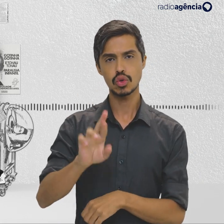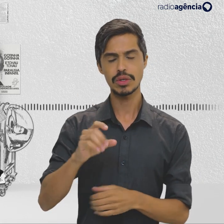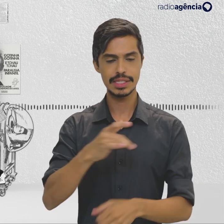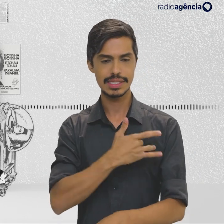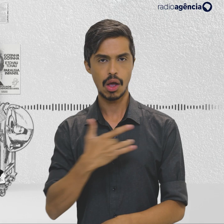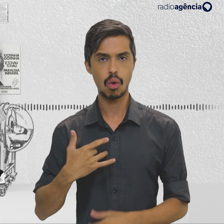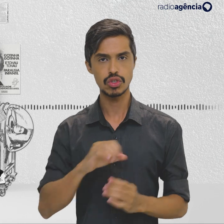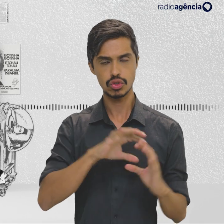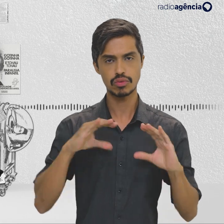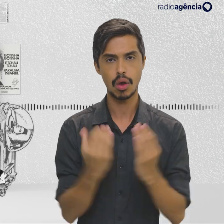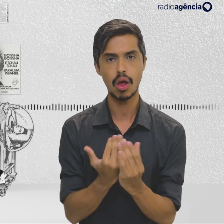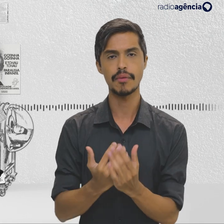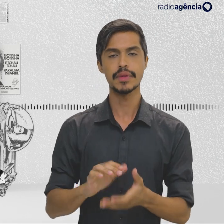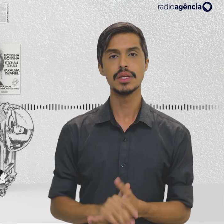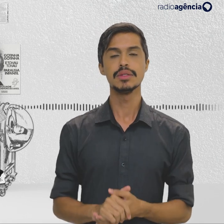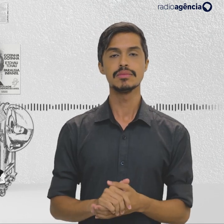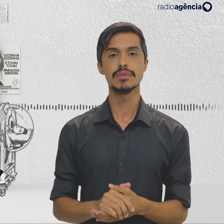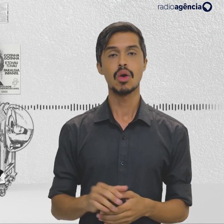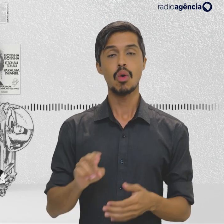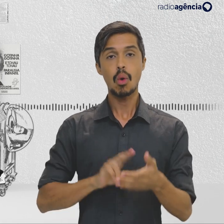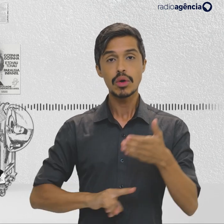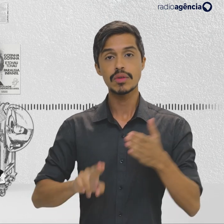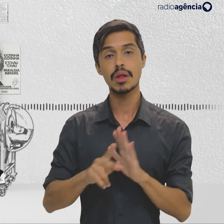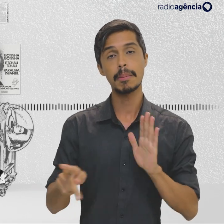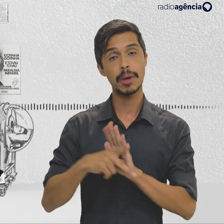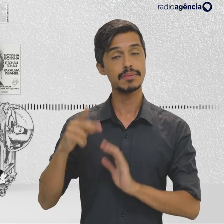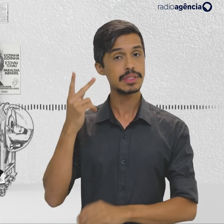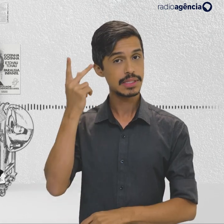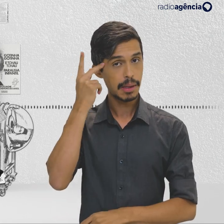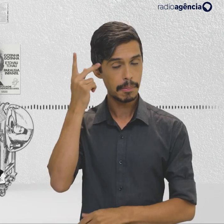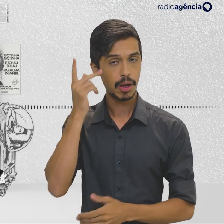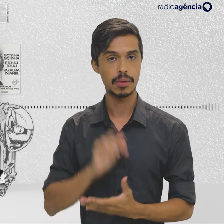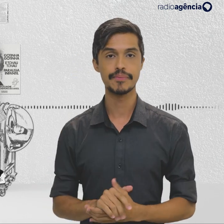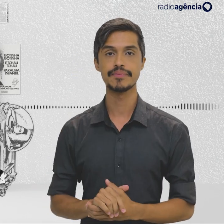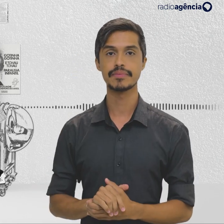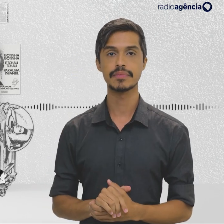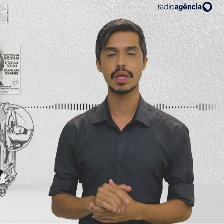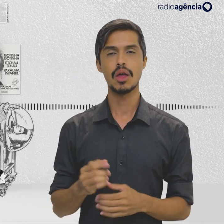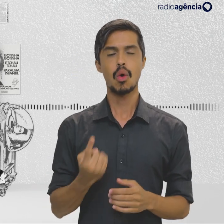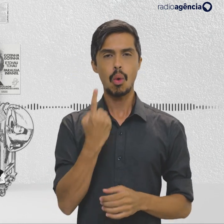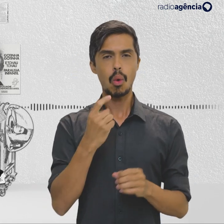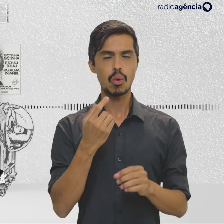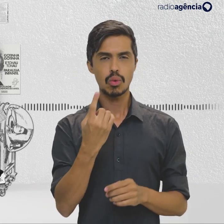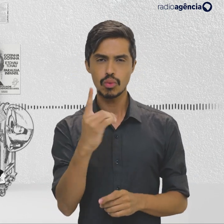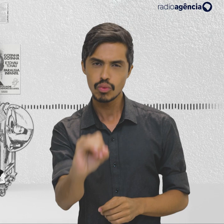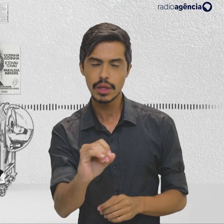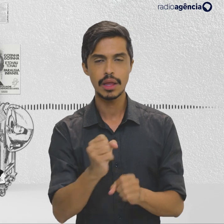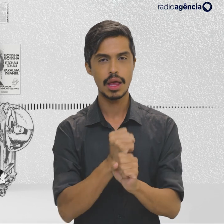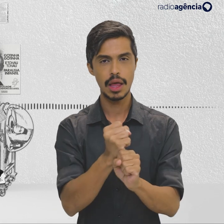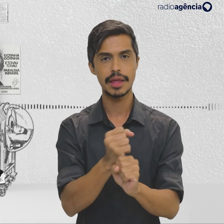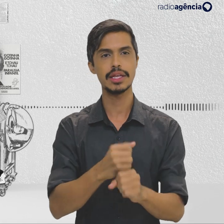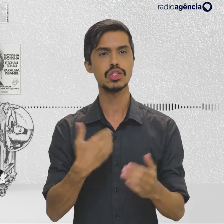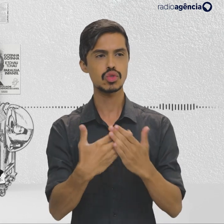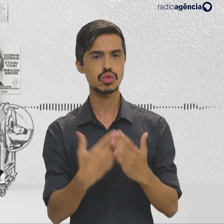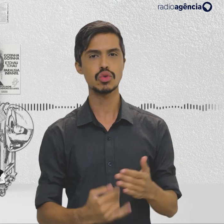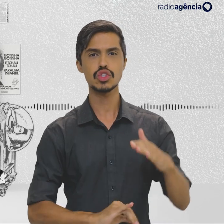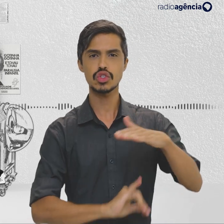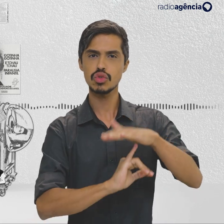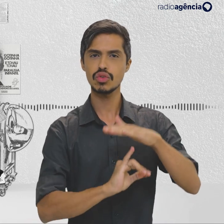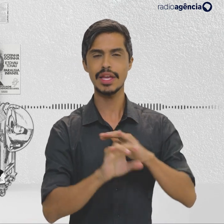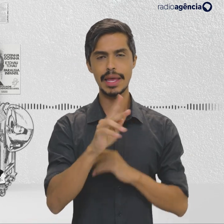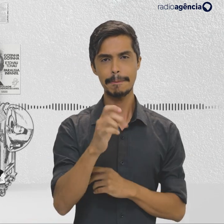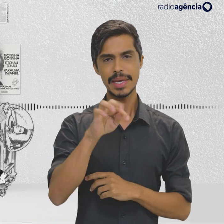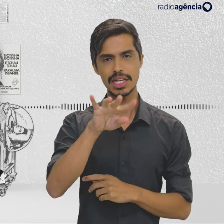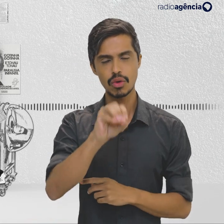coletiva e medicina preventiva pela Universidade de São Paulo por quase uma década ele trabalhou no instituto de infectologia